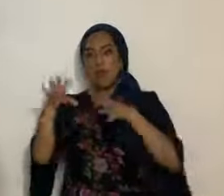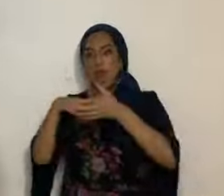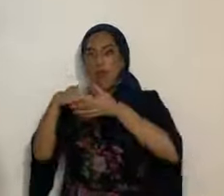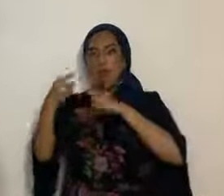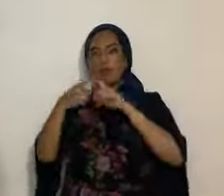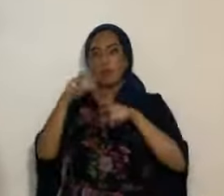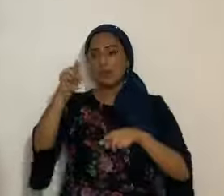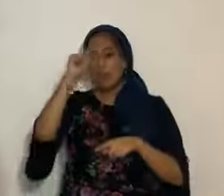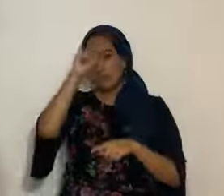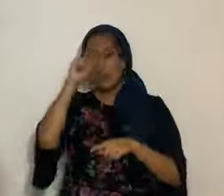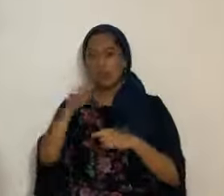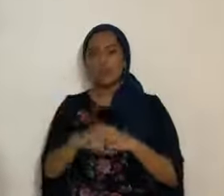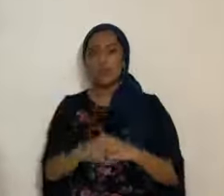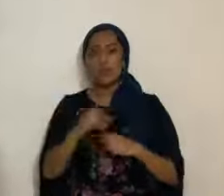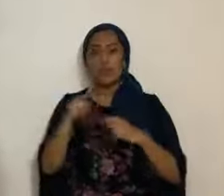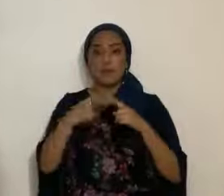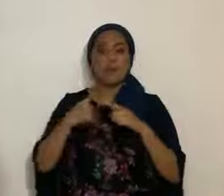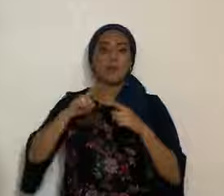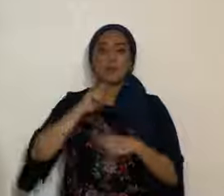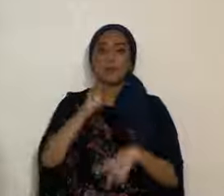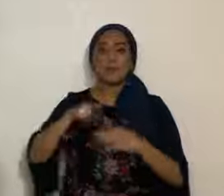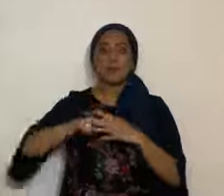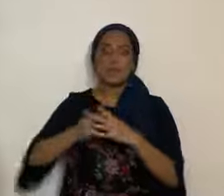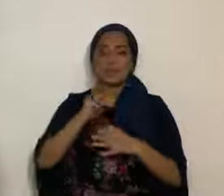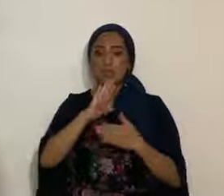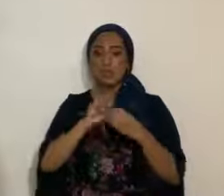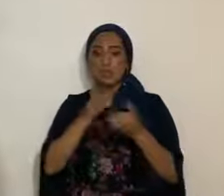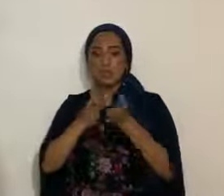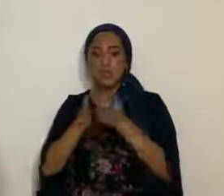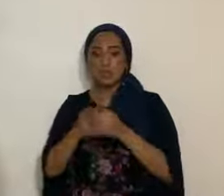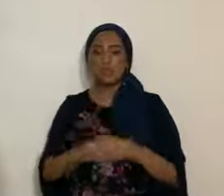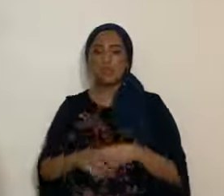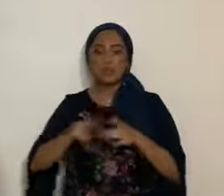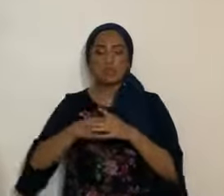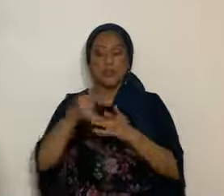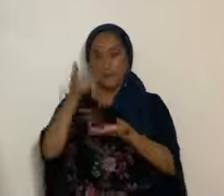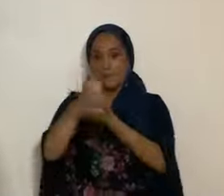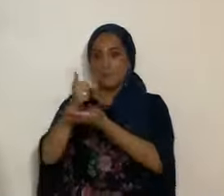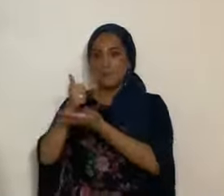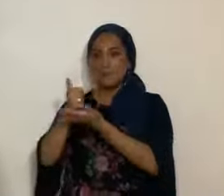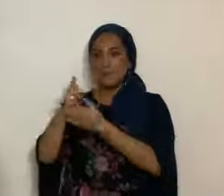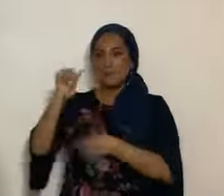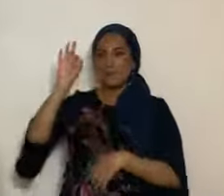cuando realmente comenzó su ministerio, cuando empezó a dirigir al pueblo de Israel.